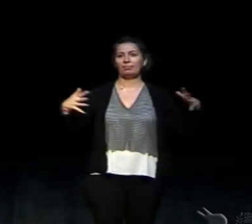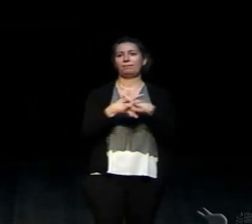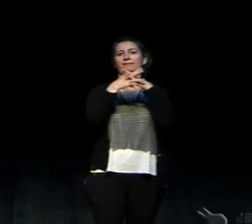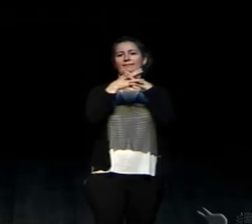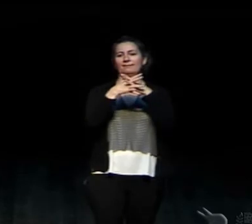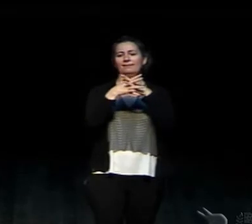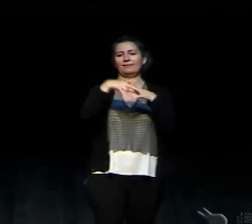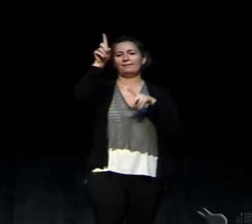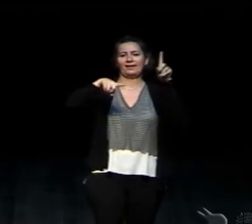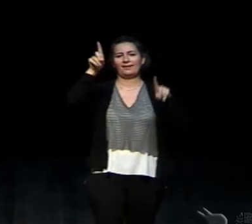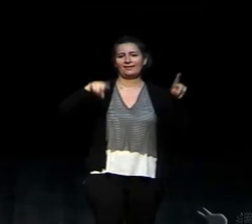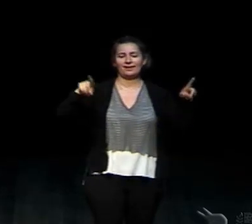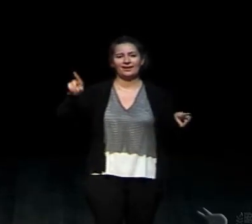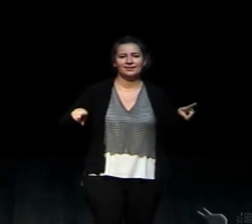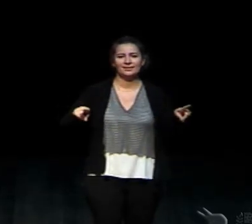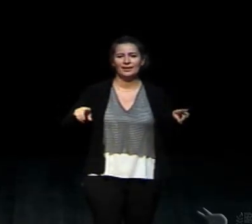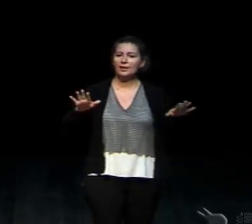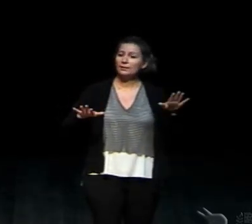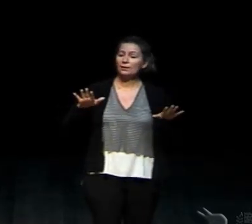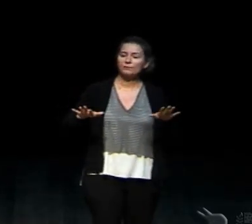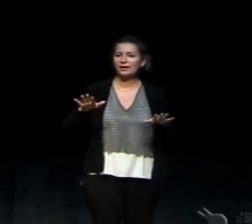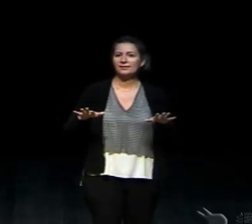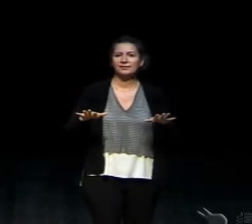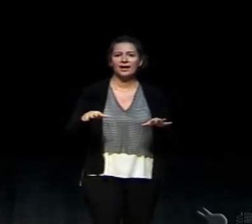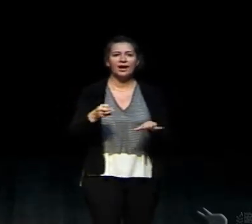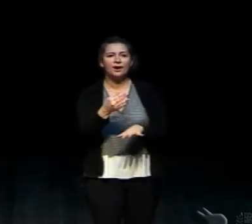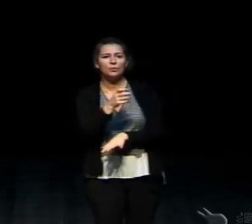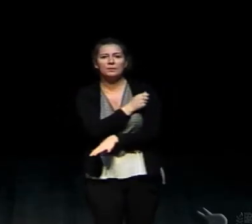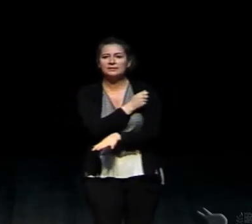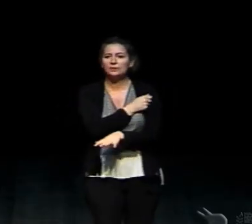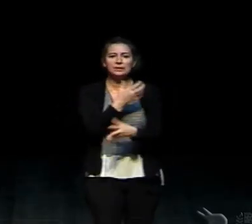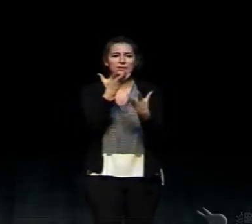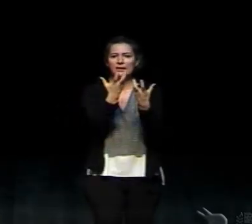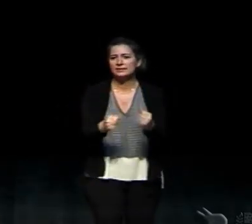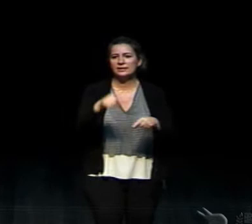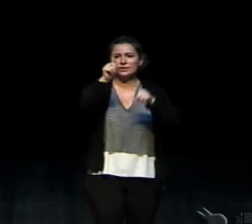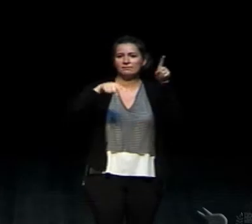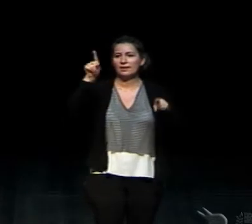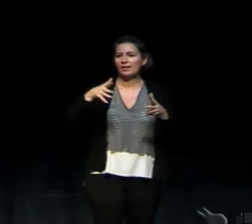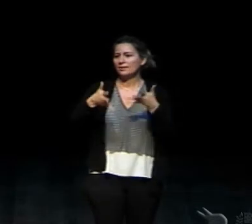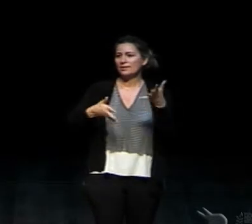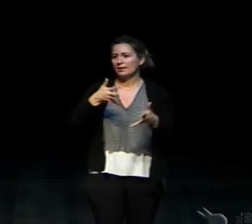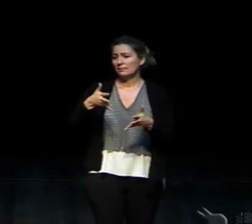amigo surdo me ensinou de outro jeito. Ou seja, no processo de ensino é importante